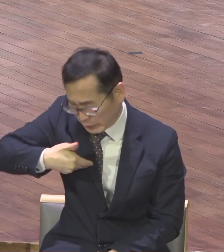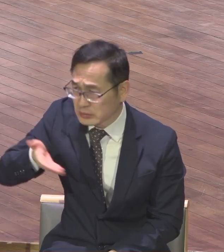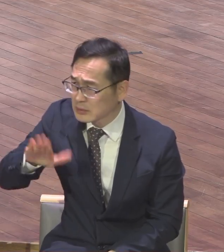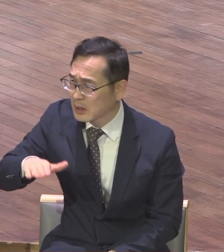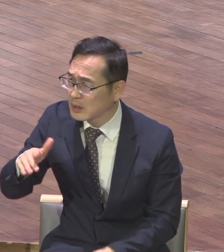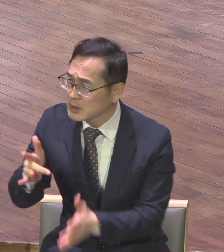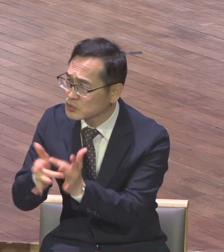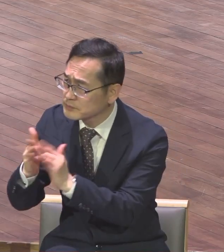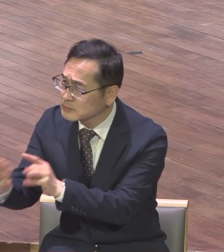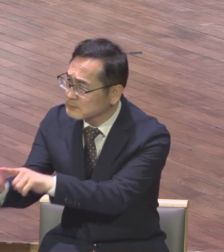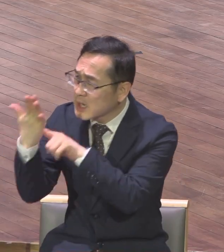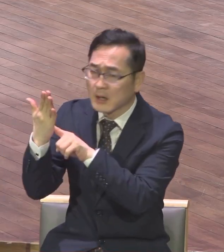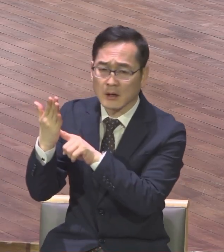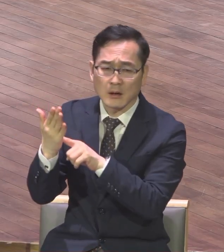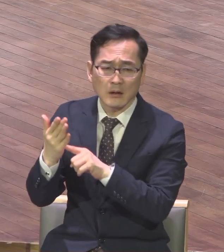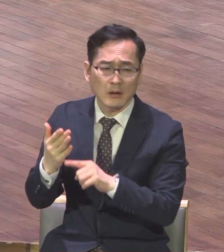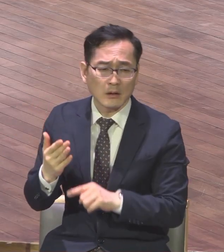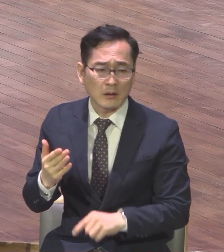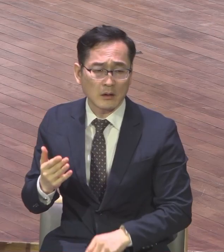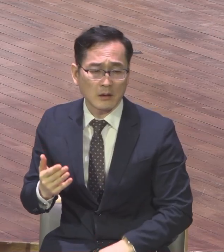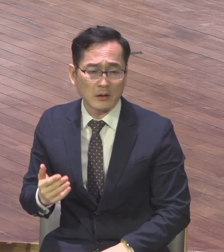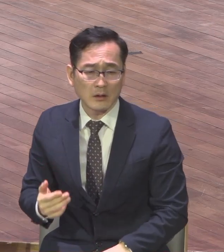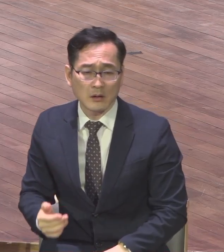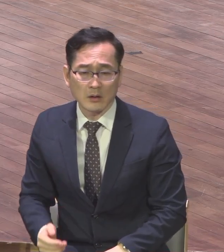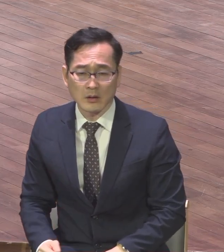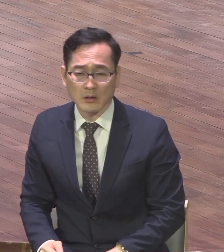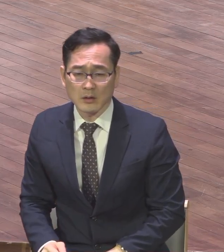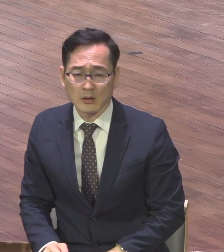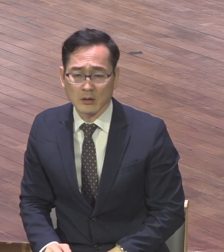바울이 그렇게 표현했으면 우리는 어떻게 표현해야 됩니까?